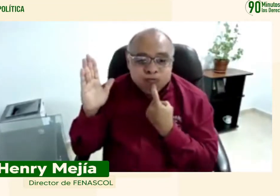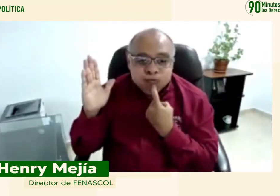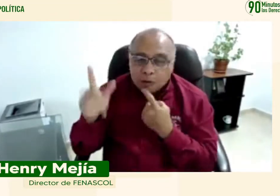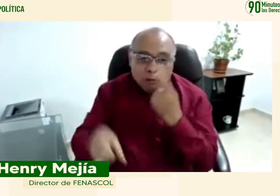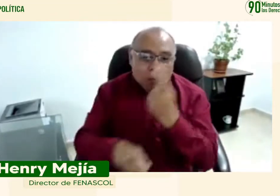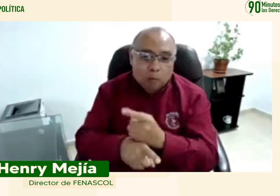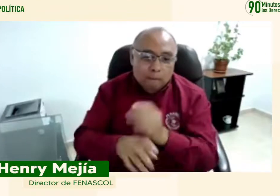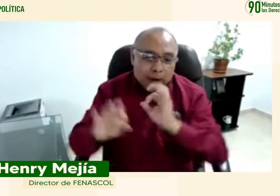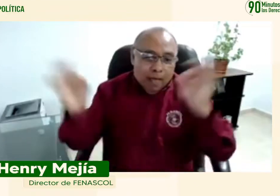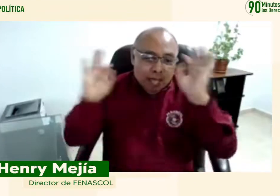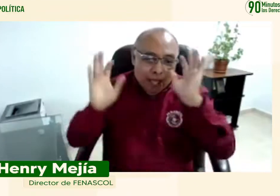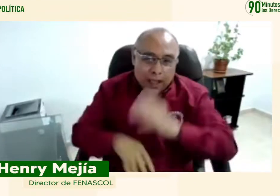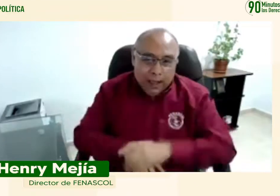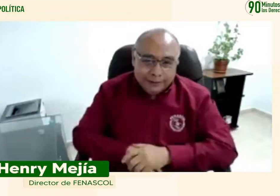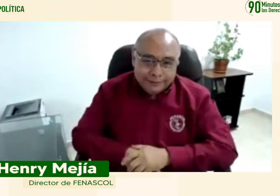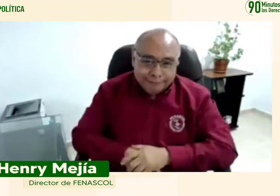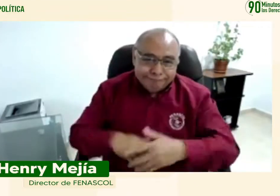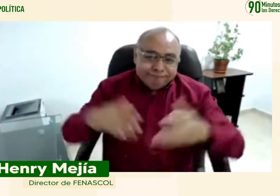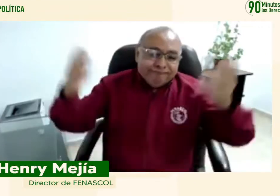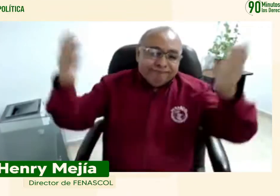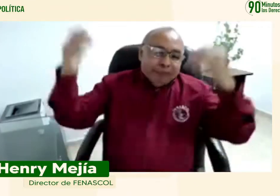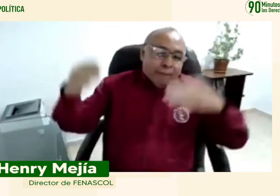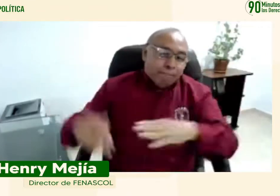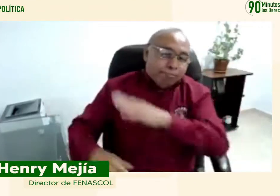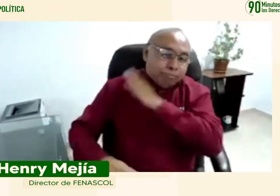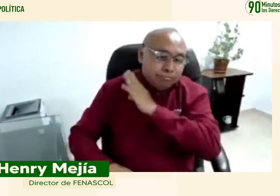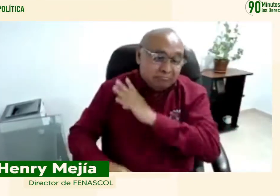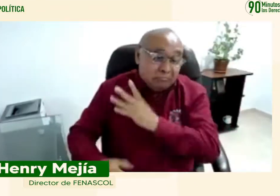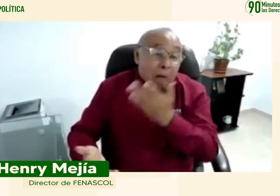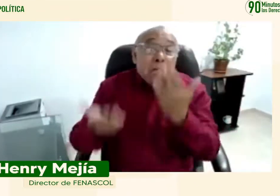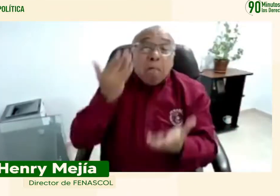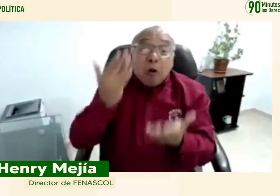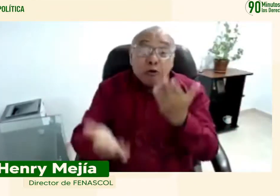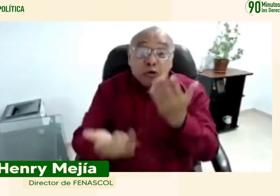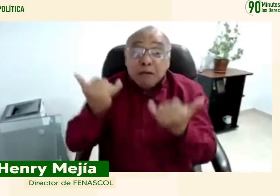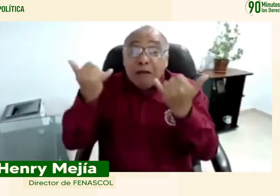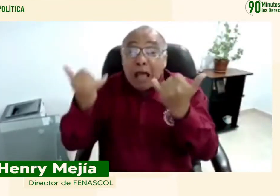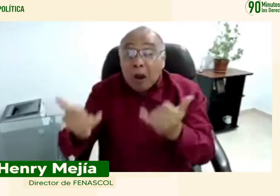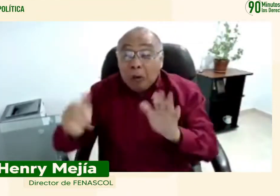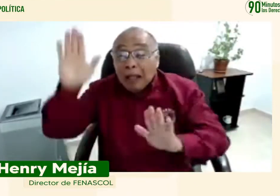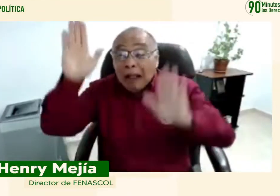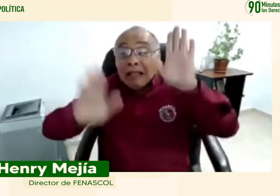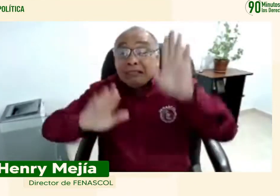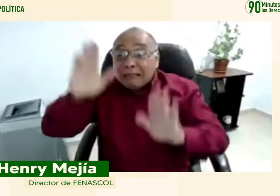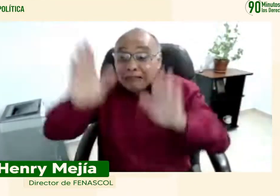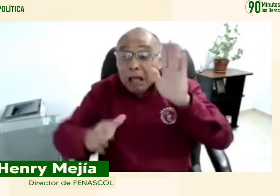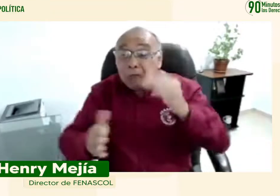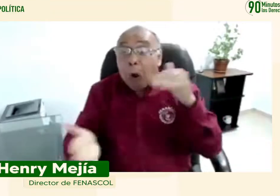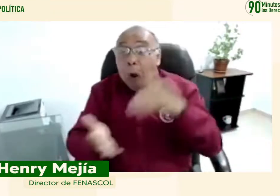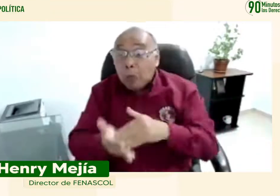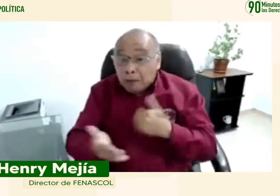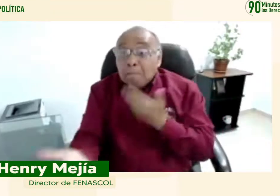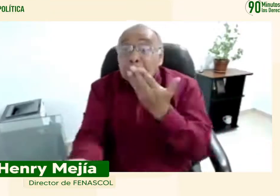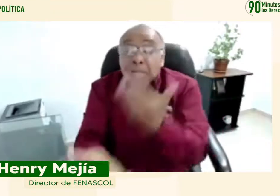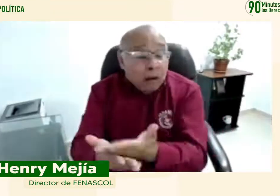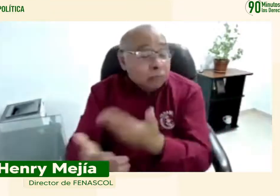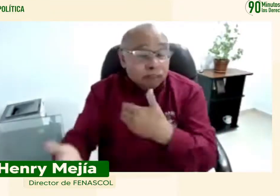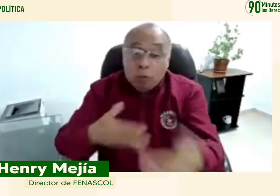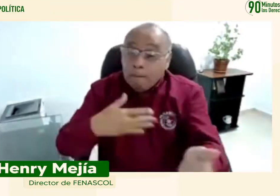estipulado pero no se ocupe no se ha cumplido hasta ahora pues ahí bueno posiblemente ahora los candidatos vuelvan a